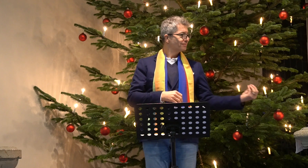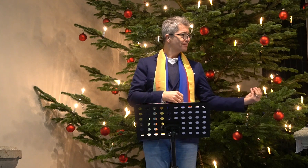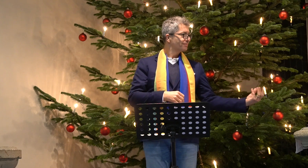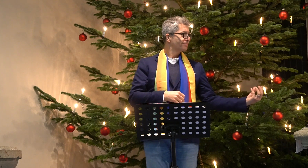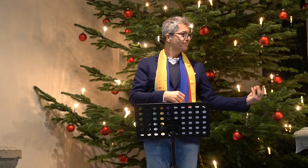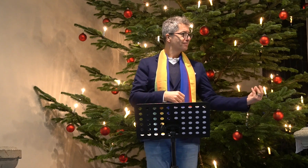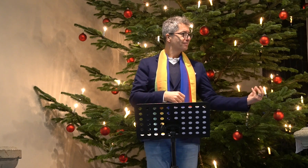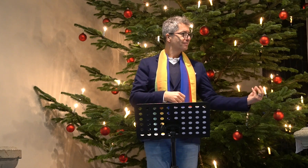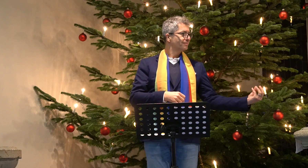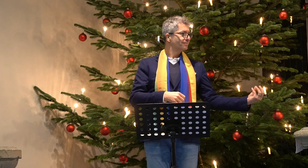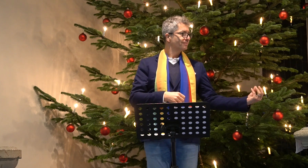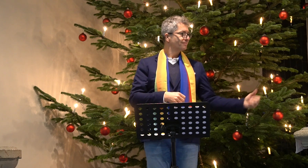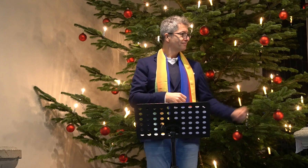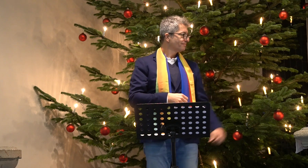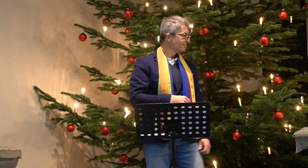Flucht.